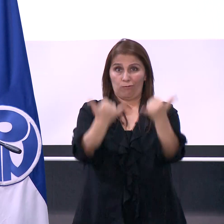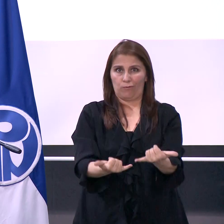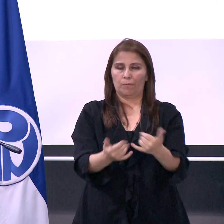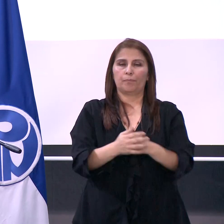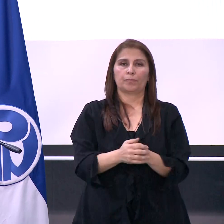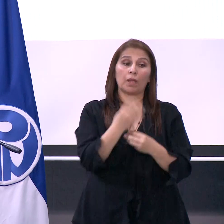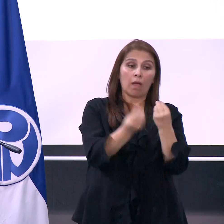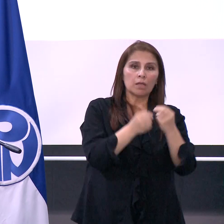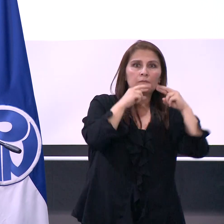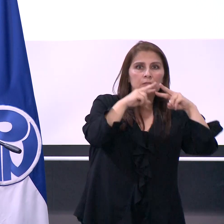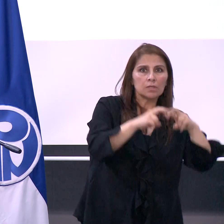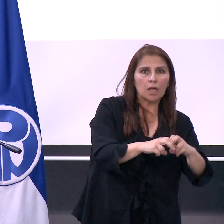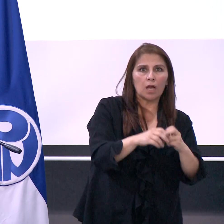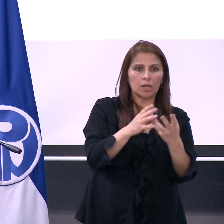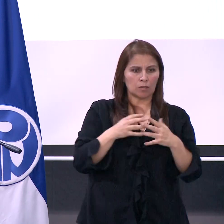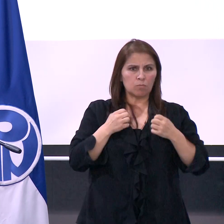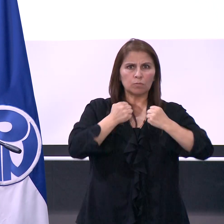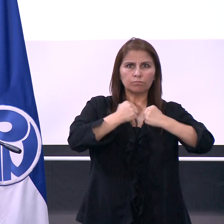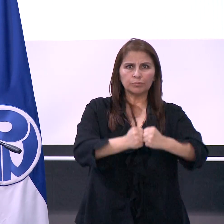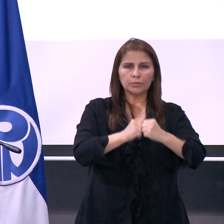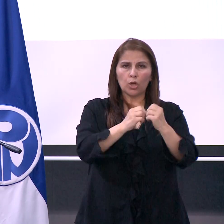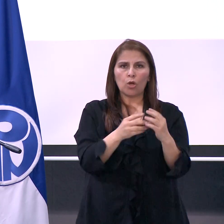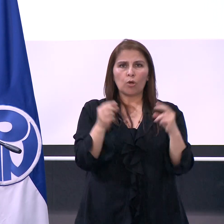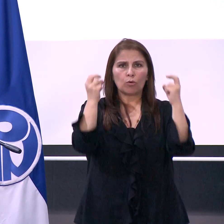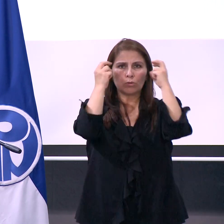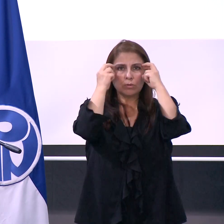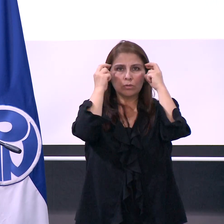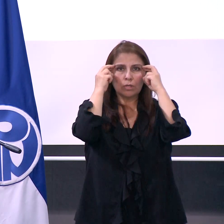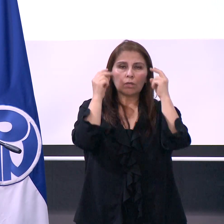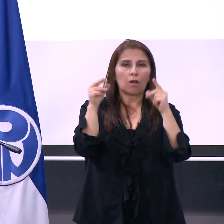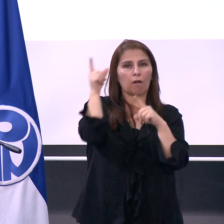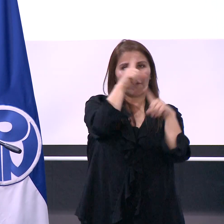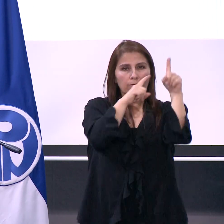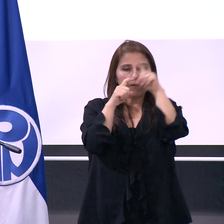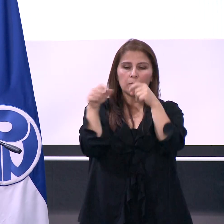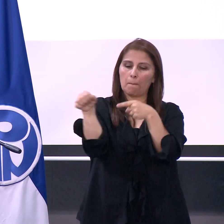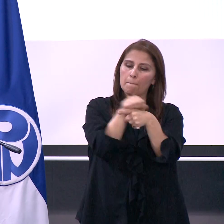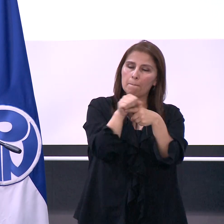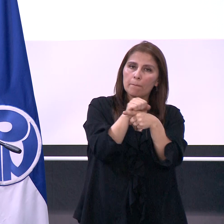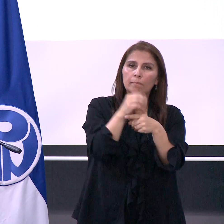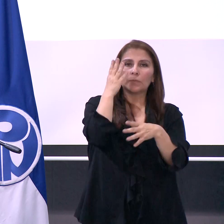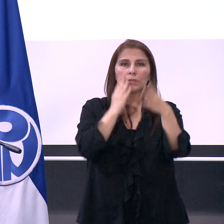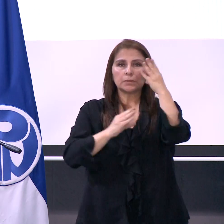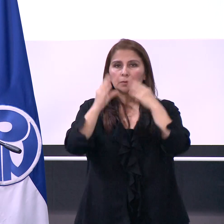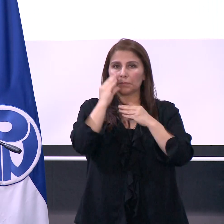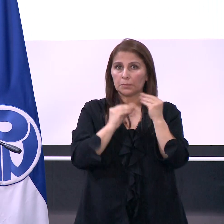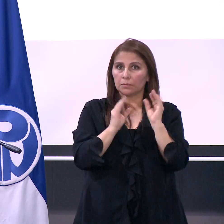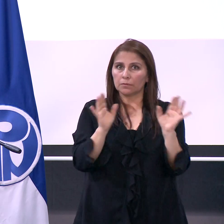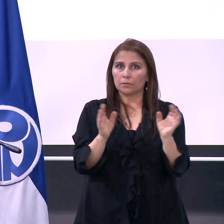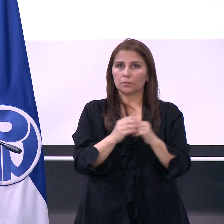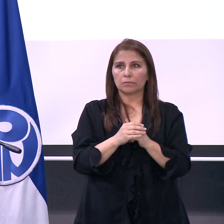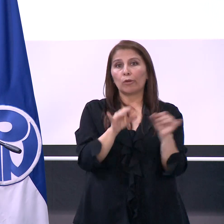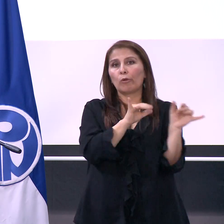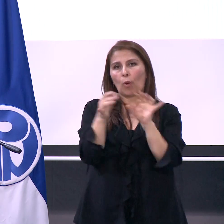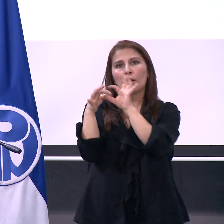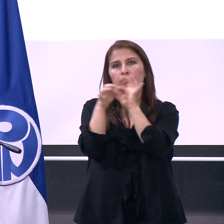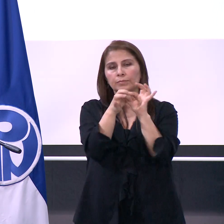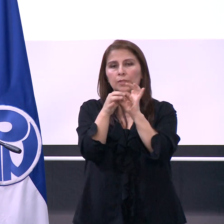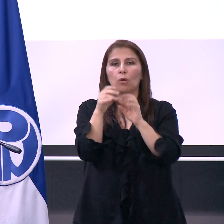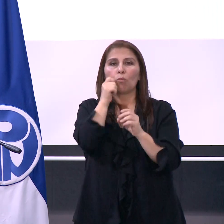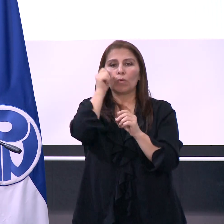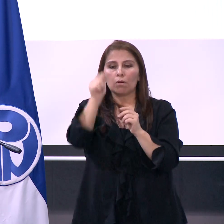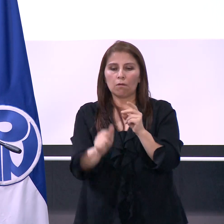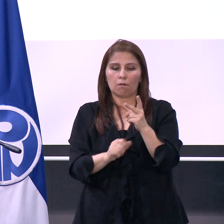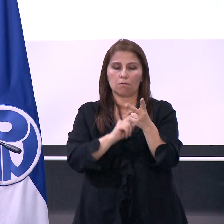consolidar y formar en esos conocimientos reflexiones prácticas y experiencias que junto con humanidades ciencias